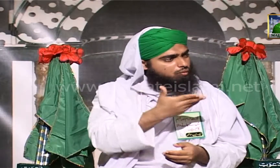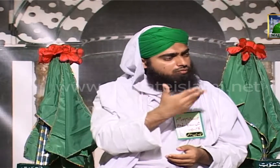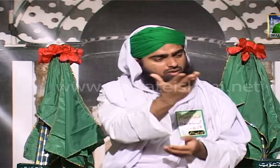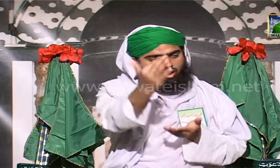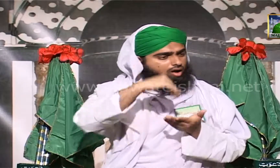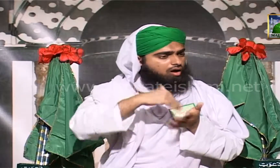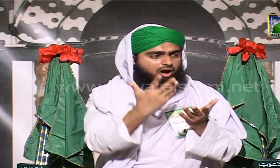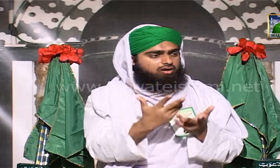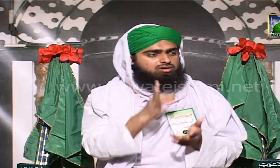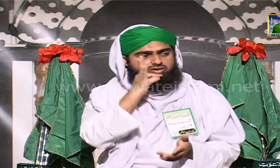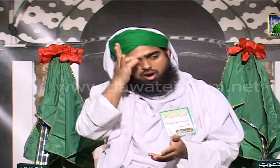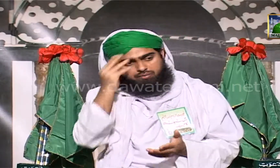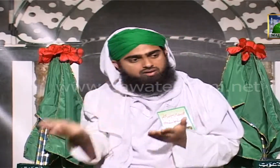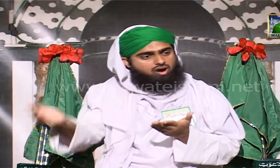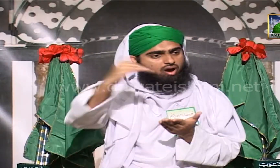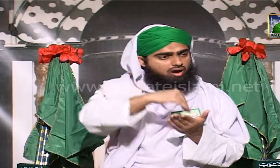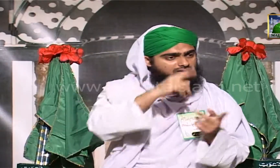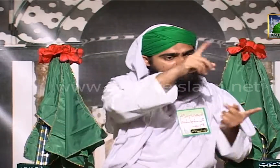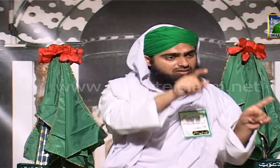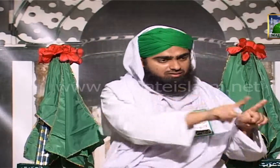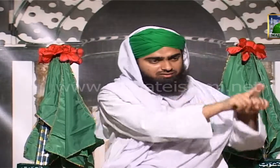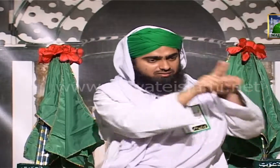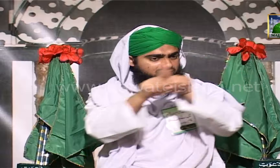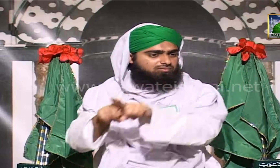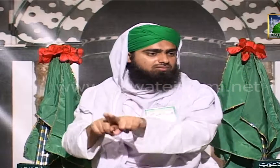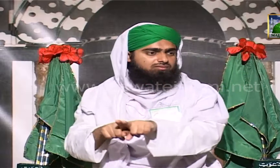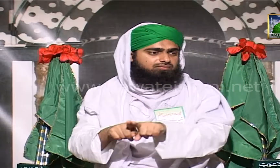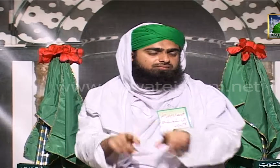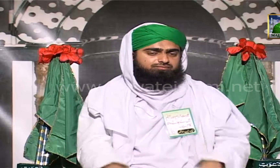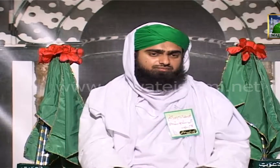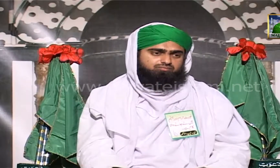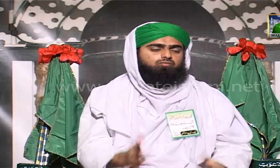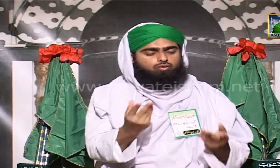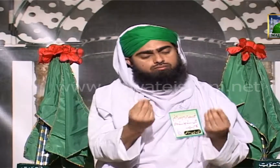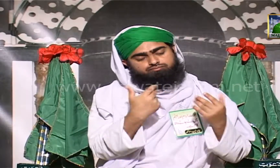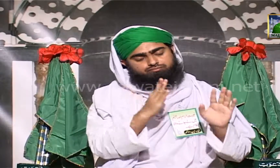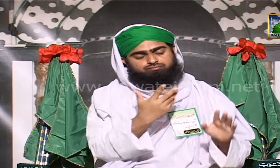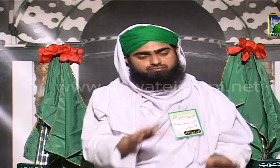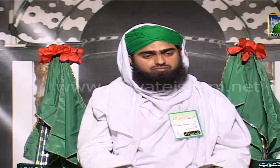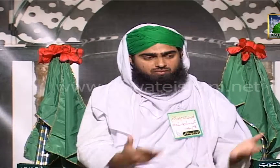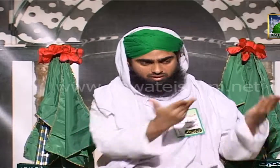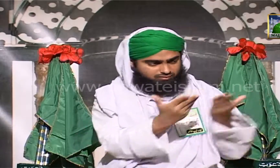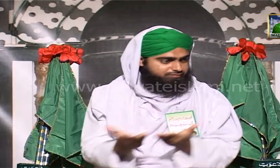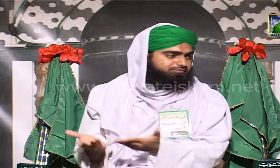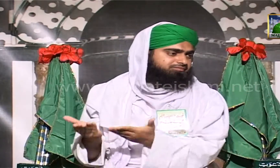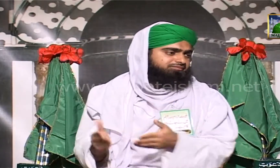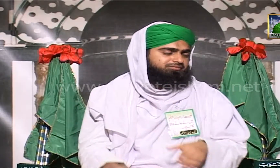تھا، آخر اب حضرت خضر علیہ السلام نے تمہیں یہاں پہنچایا، خیر کوئی بات نہیں، اندر آؤ۔ اندر مجھے لے